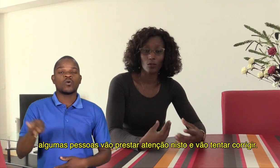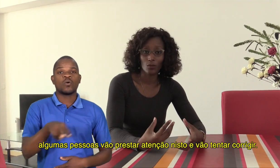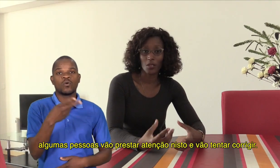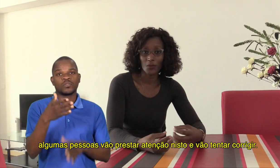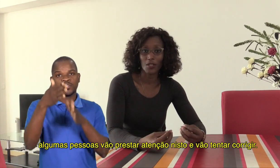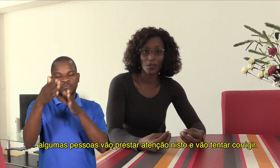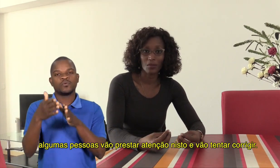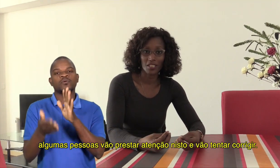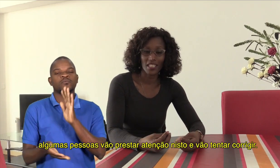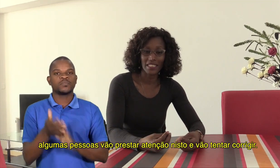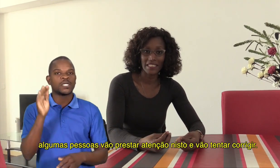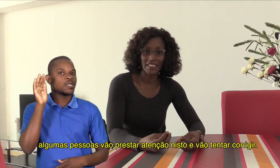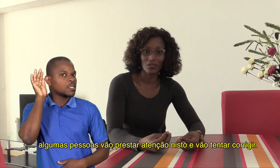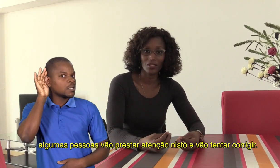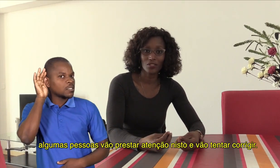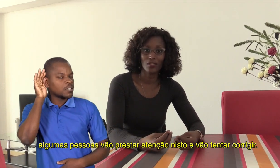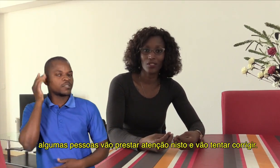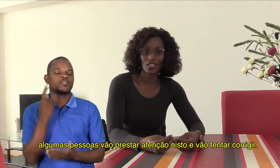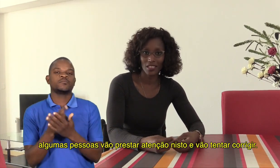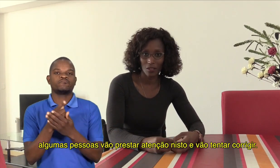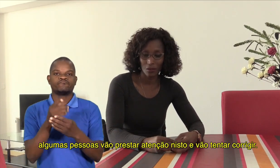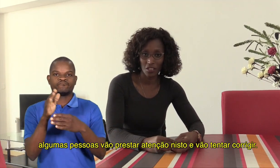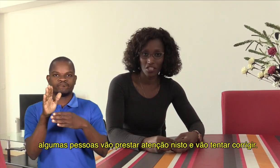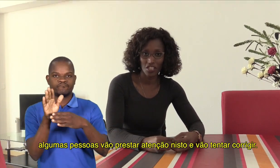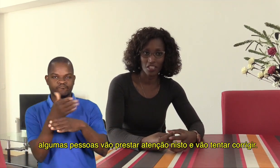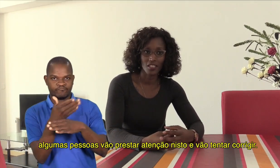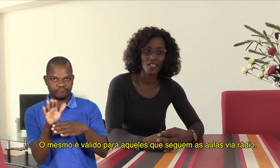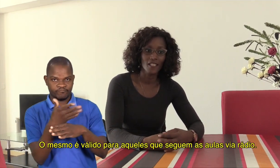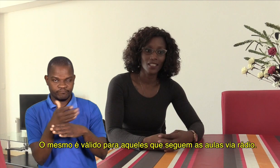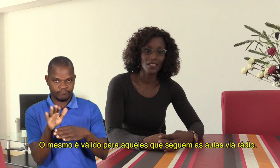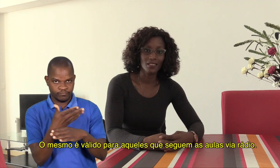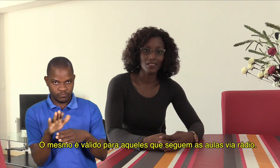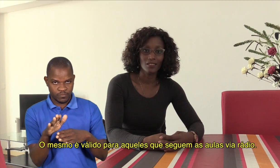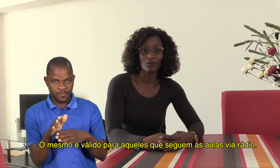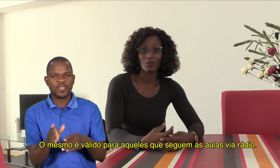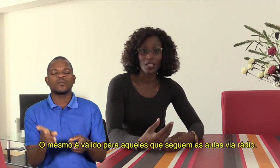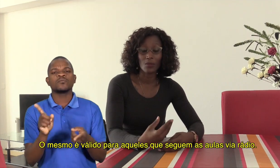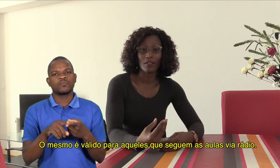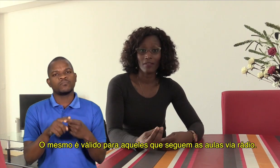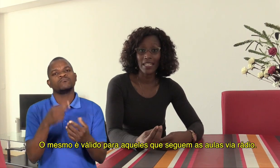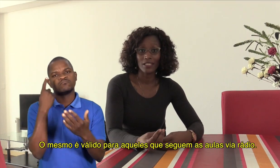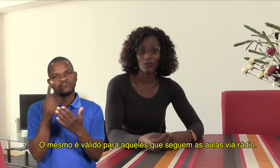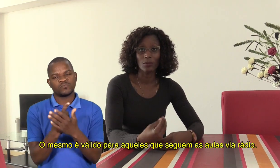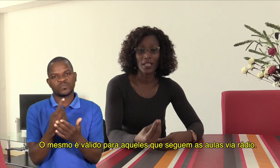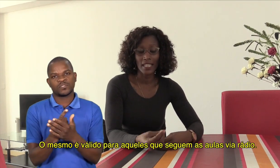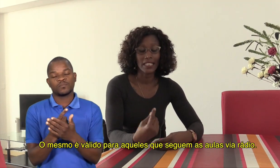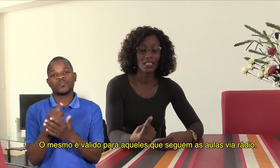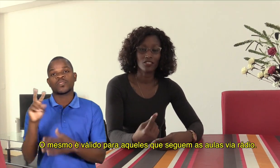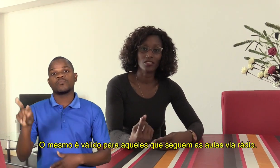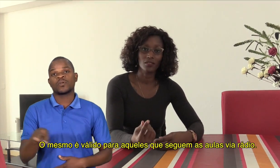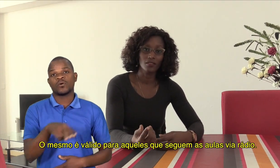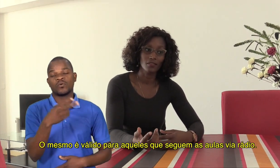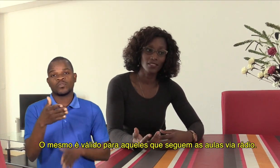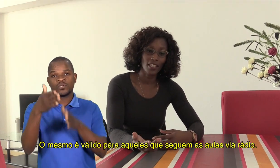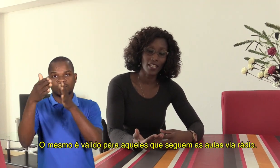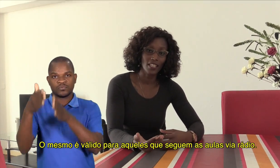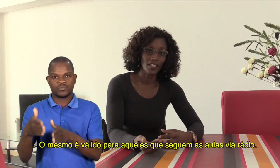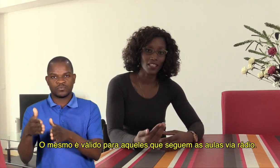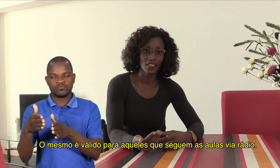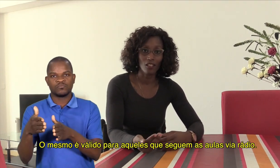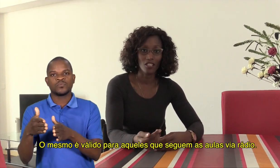algumas pessoas vão prestar atenção nisto e vão tentar corrigir. O mesmo é válido para aqueles que